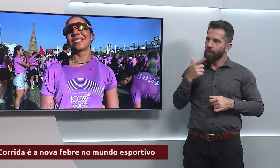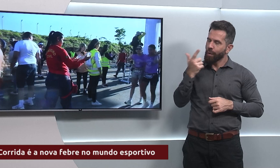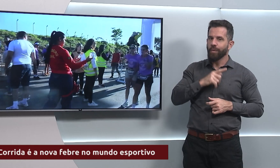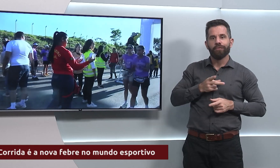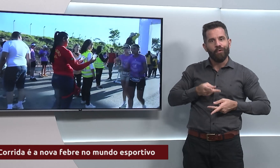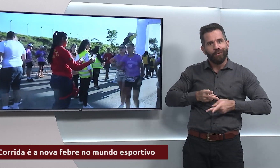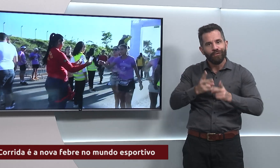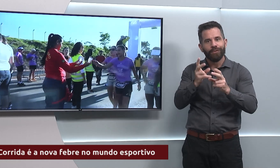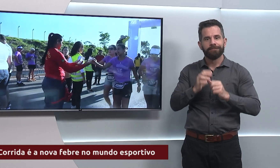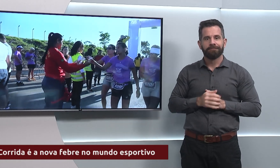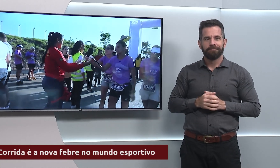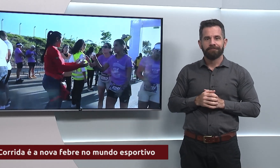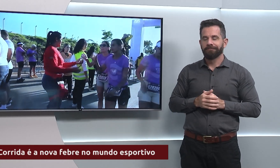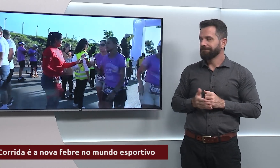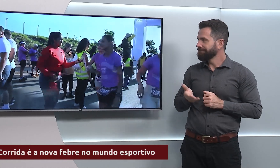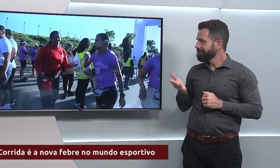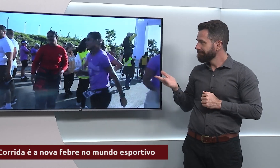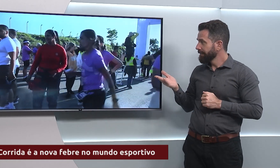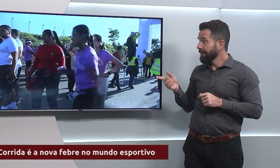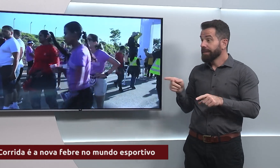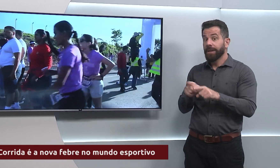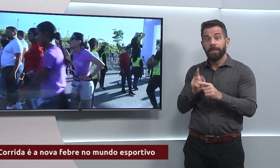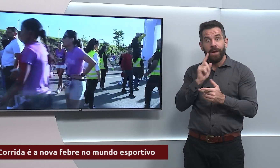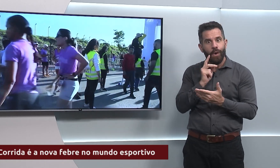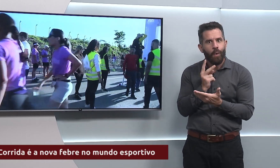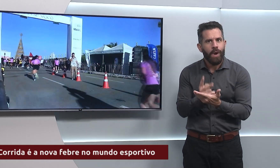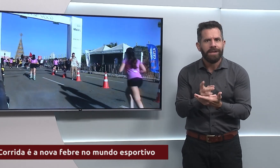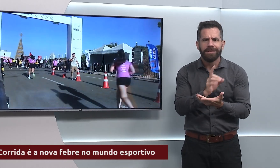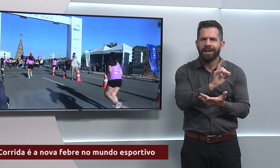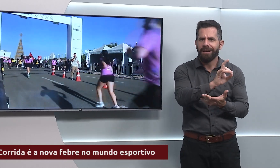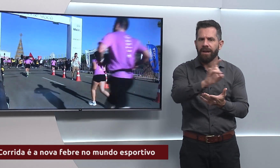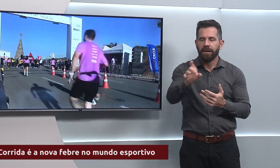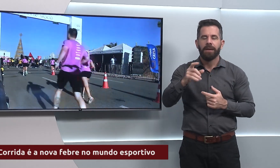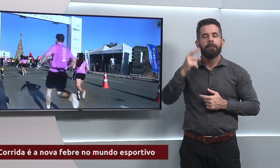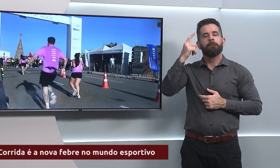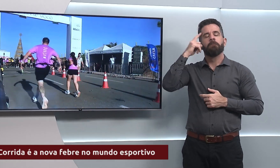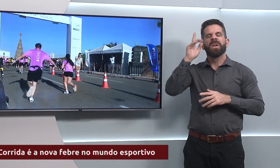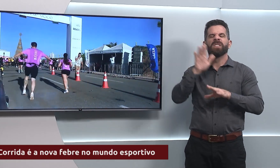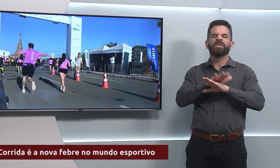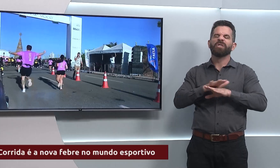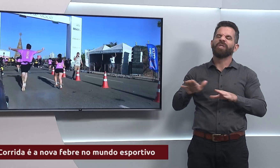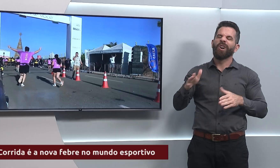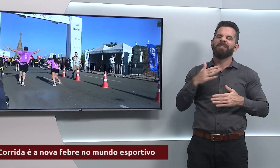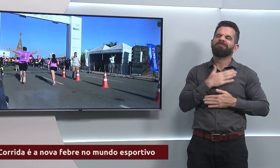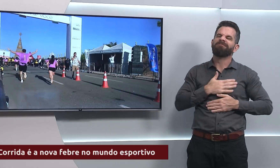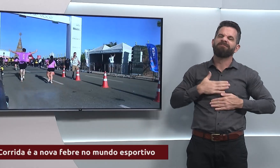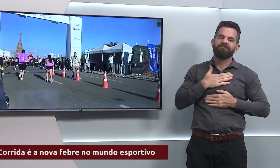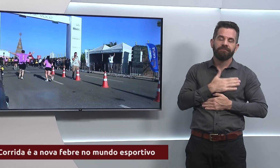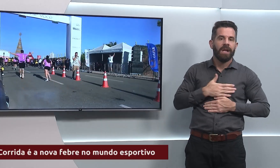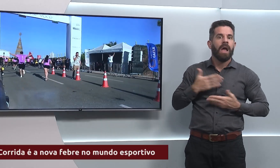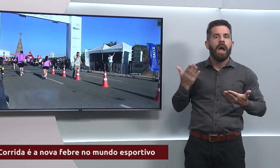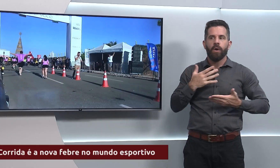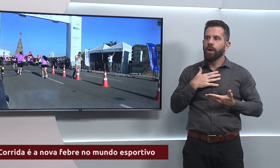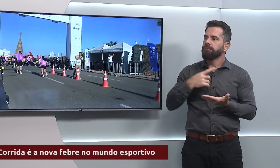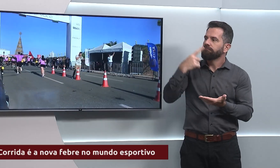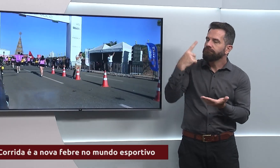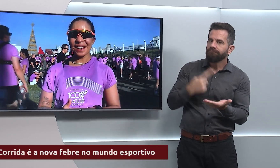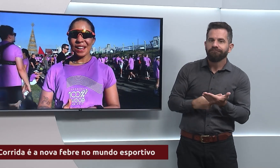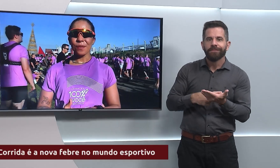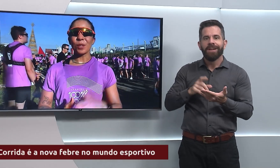o reconhecimento não é à toa. O que antes era um hobby, agora virou um encontro de histórias. Fiz uma